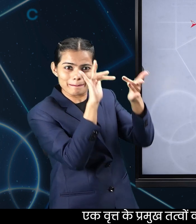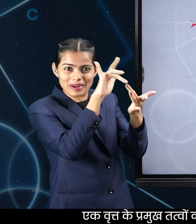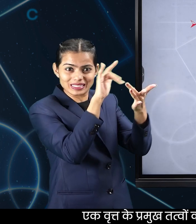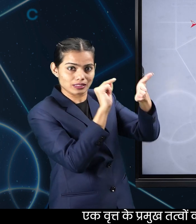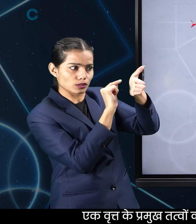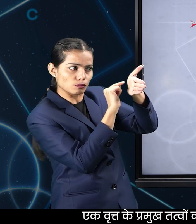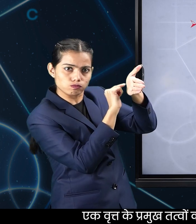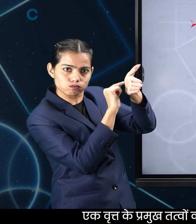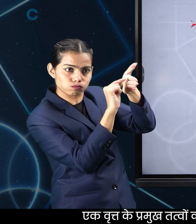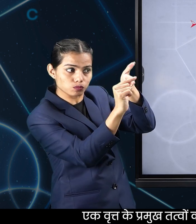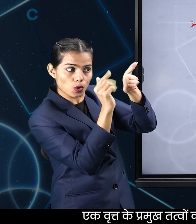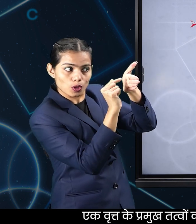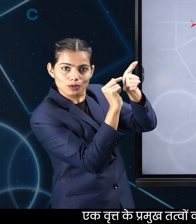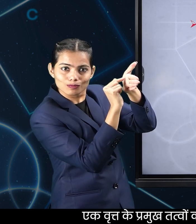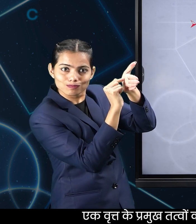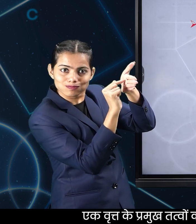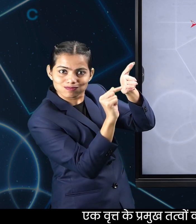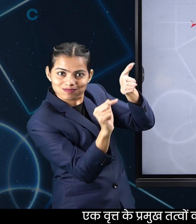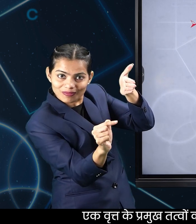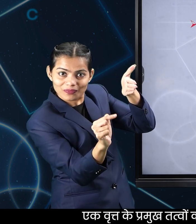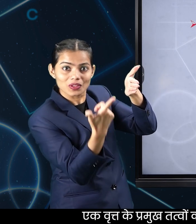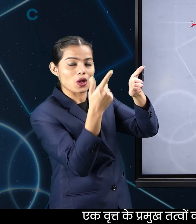त्रिज्या, व्यास और परिधि शामिल है।